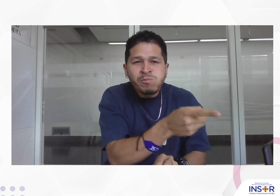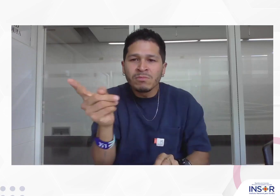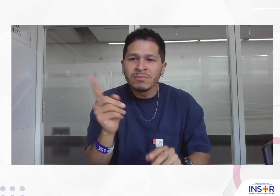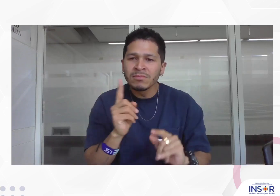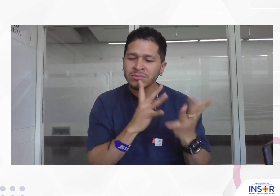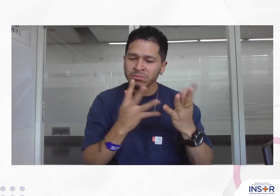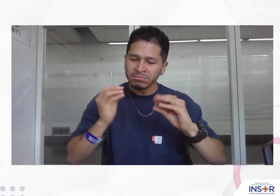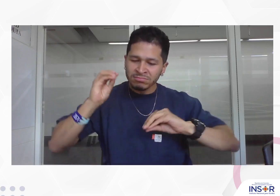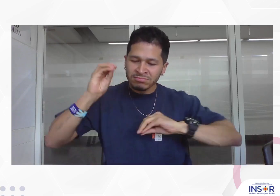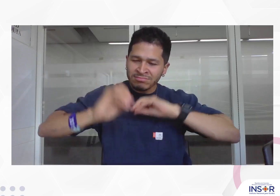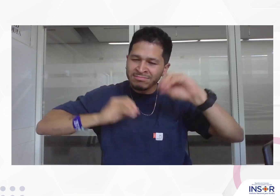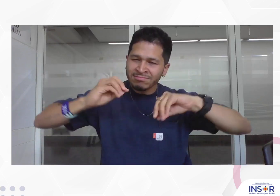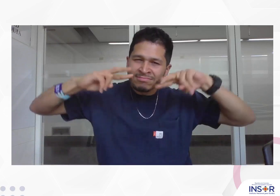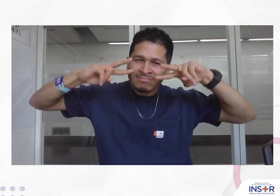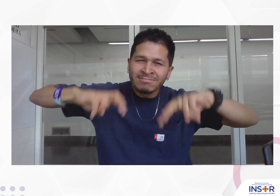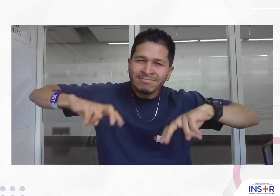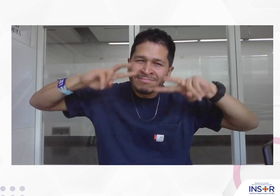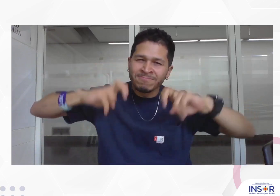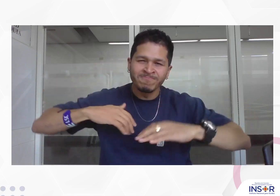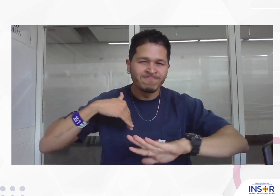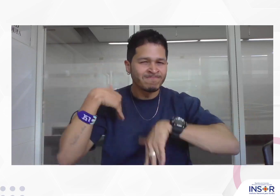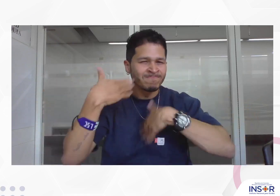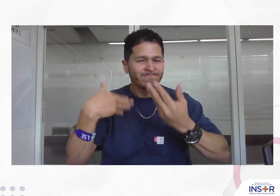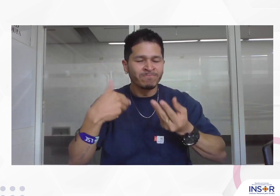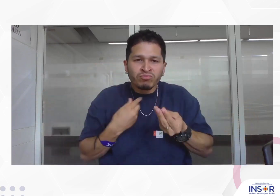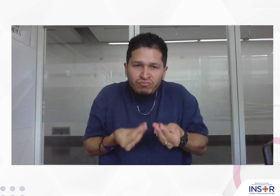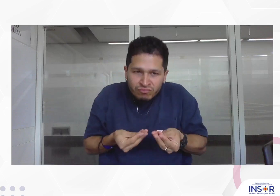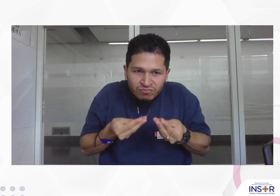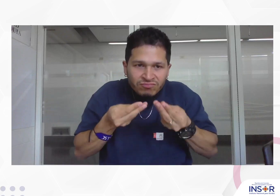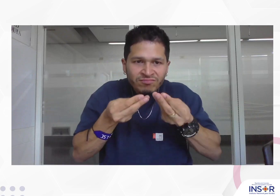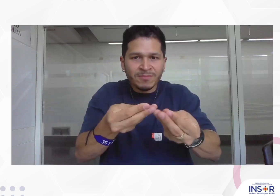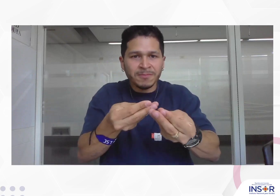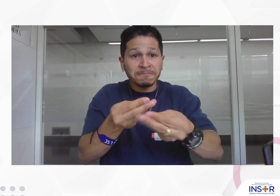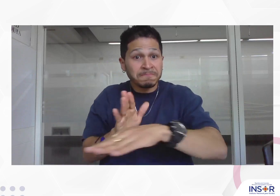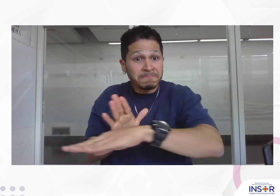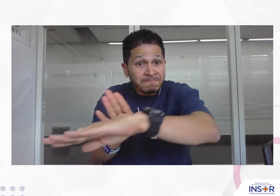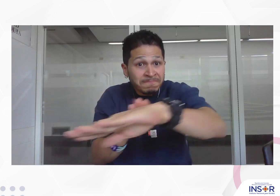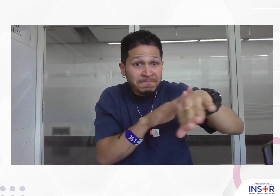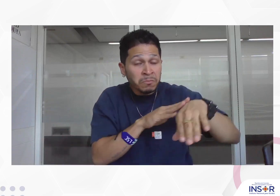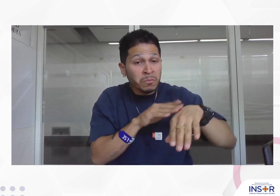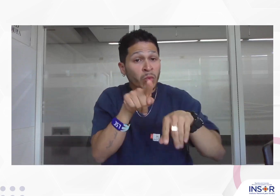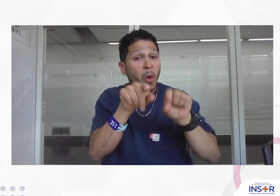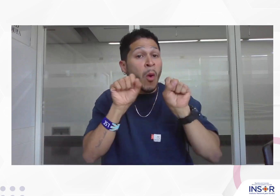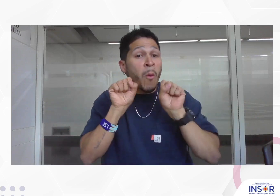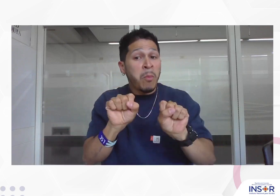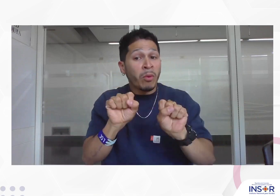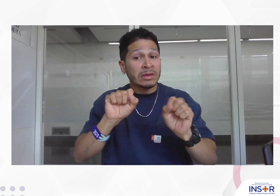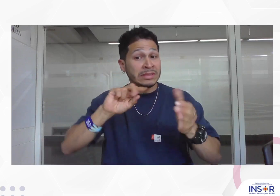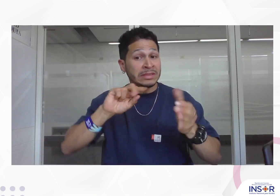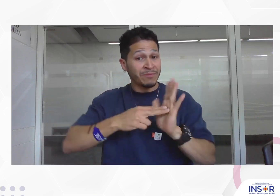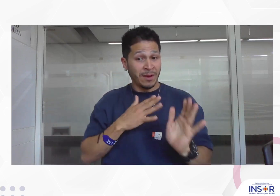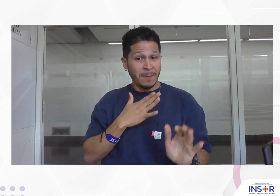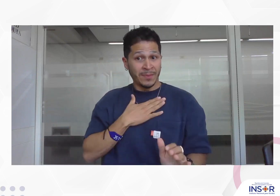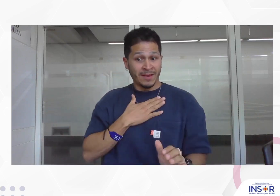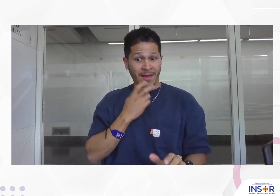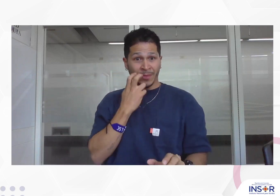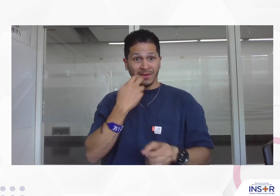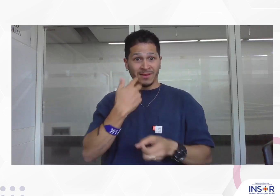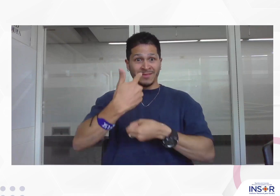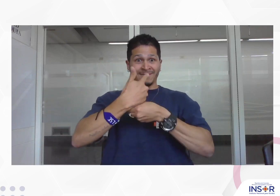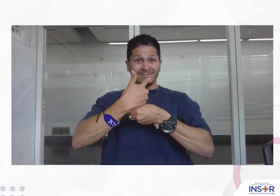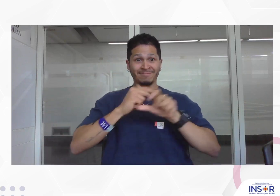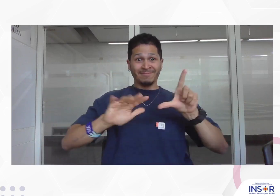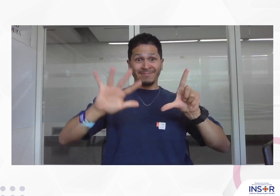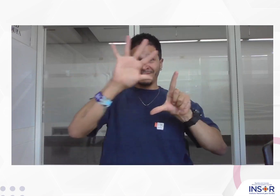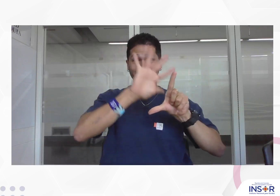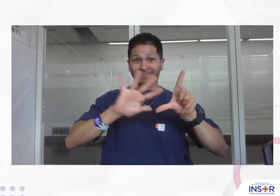el sordismo yo espero que ojalá pueda incidir en diferentes investigaciones que aborden todos estos ámbitos, todos estos campos,